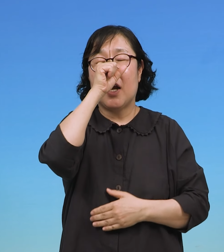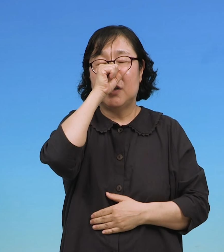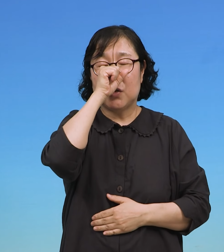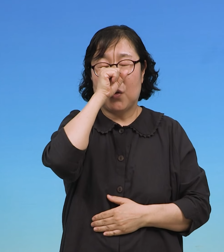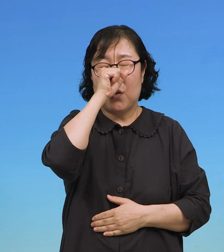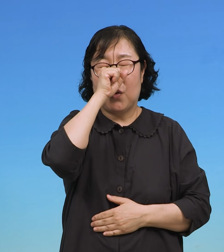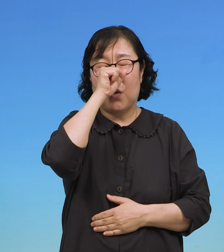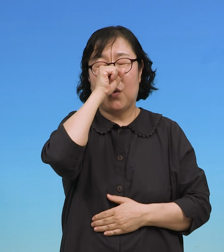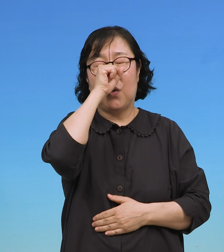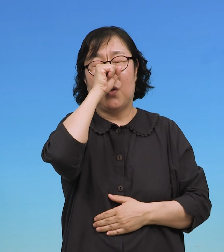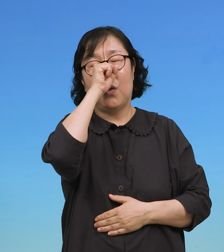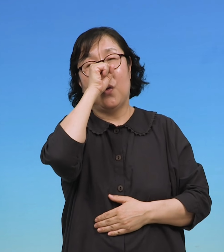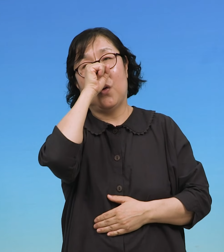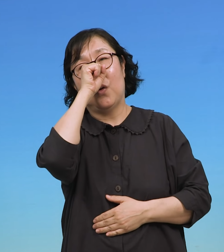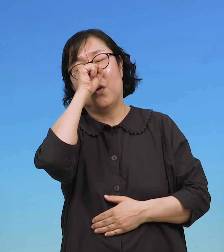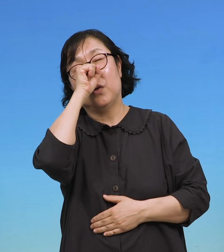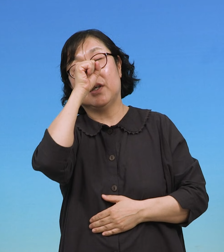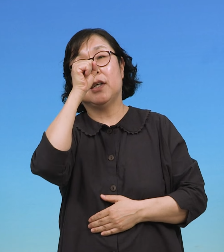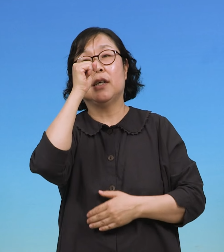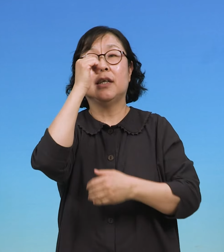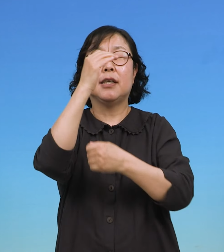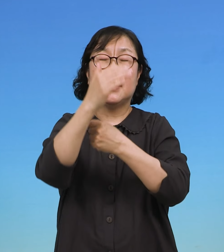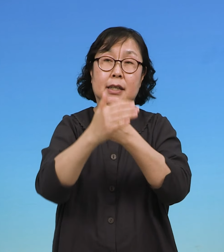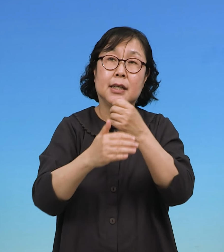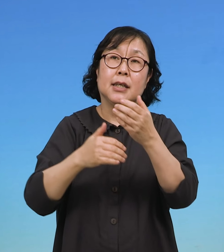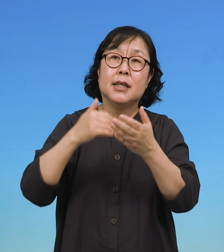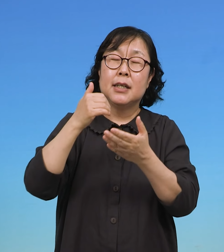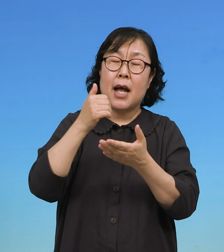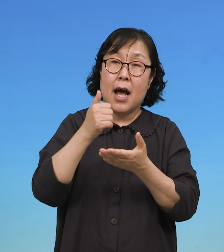지난 세월 되돌아보며 좋으신 하나님,